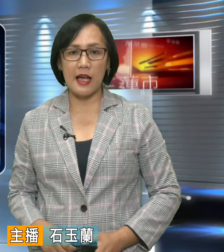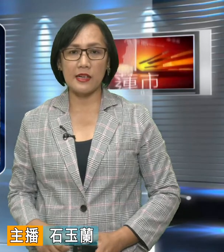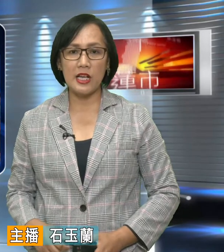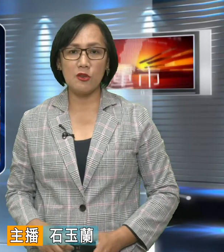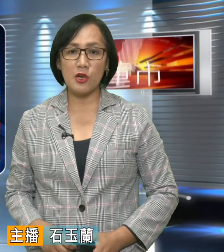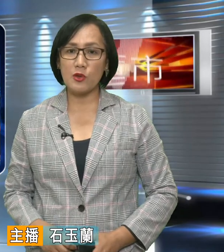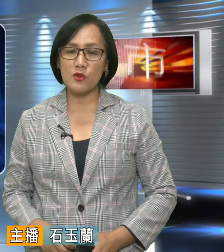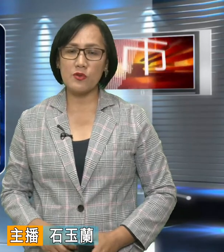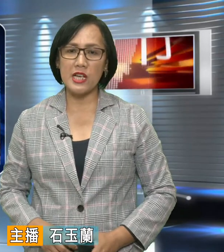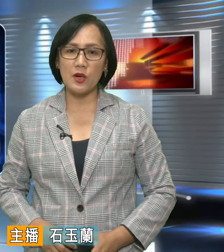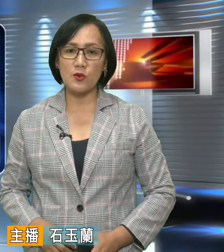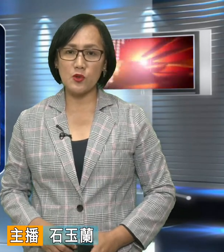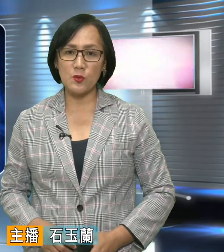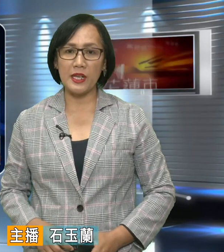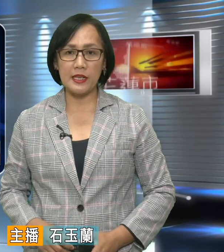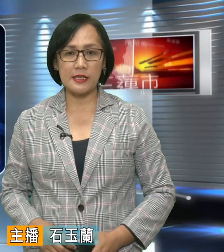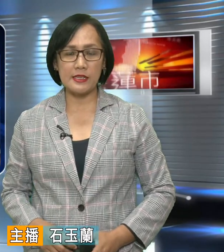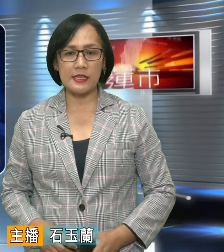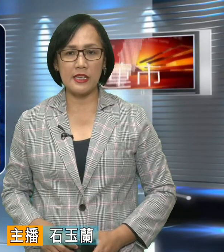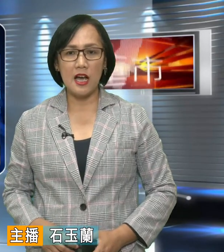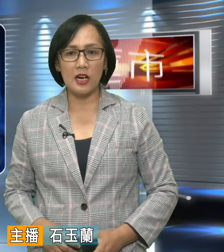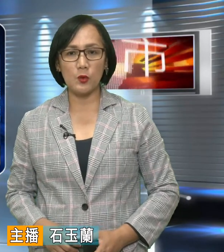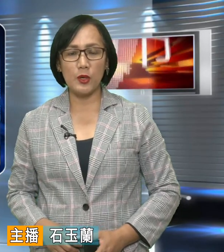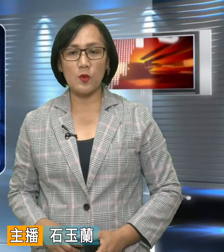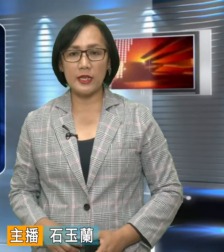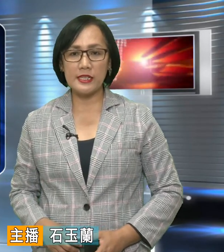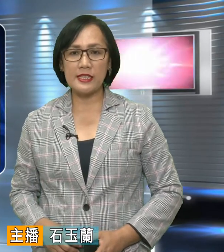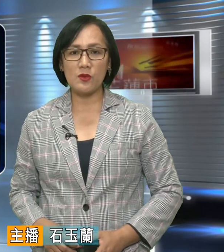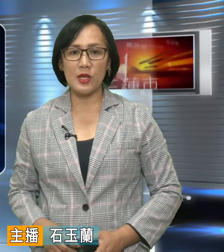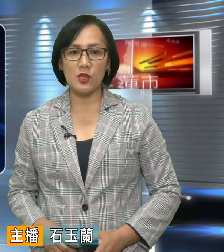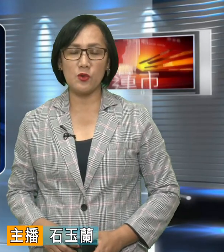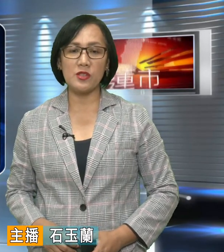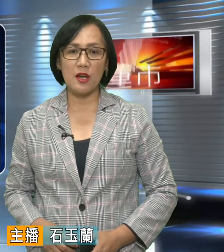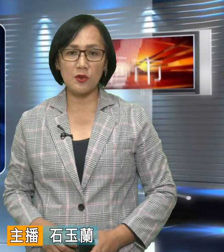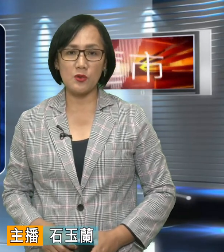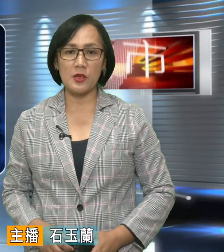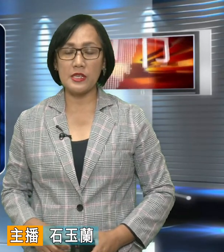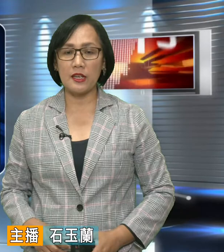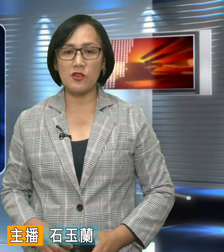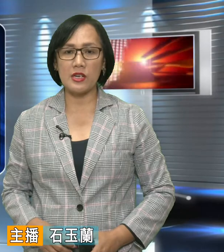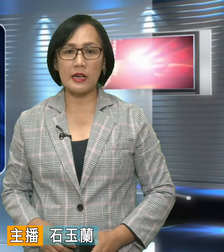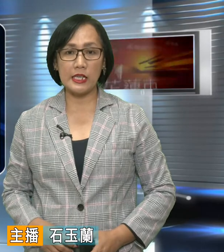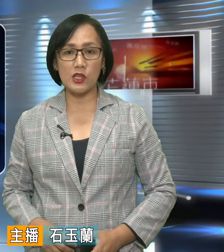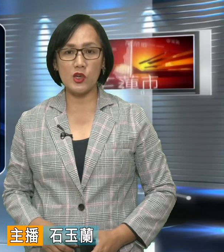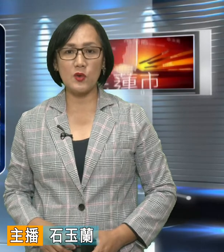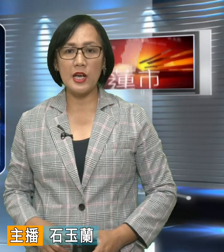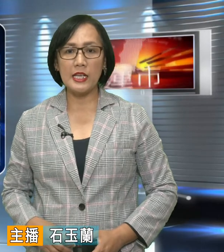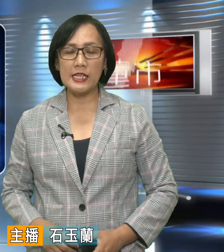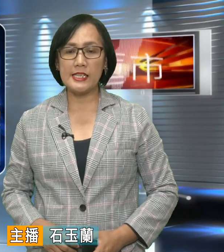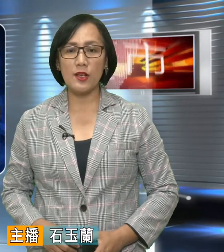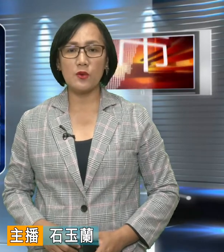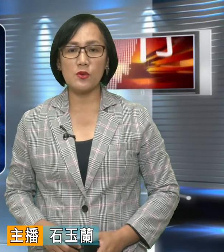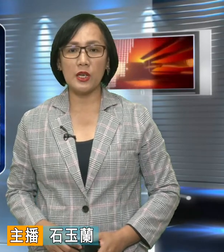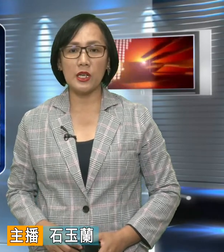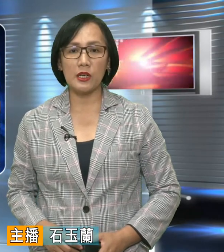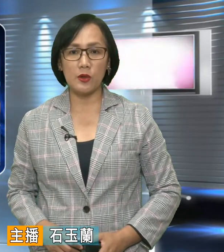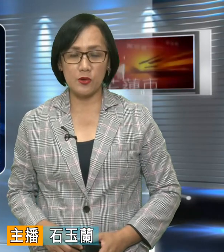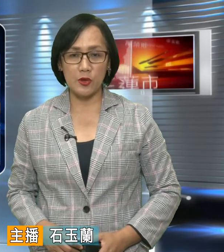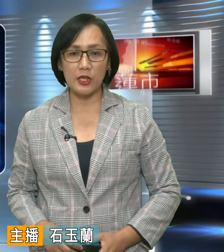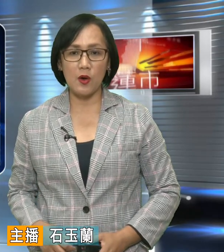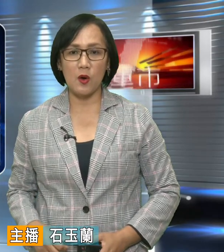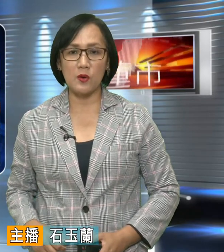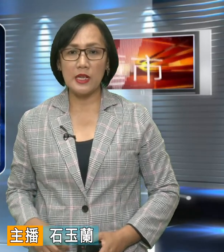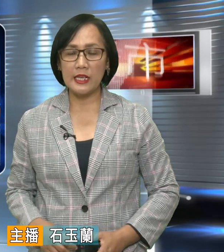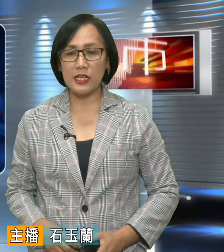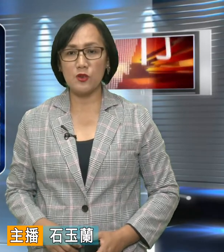家祥、教育处长欧淑敏列席。而对于花莲县远距教学延长一周，以及6岁